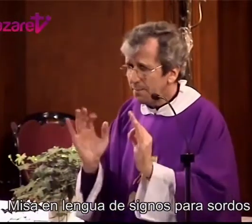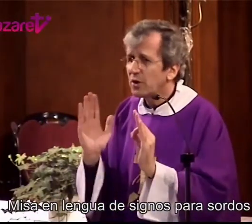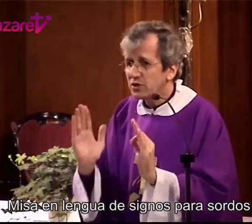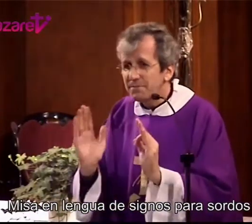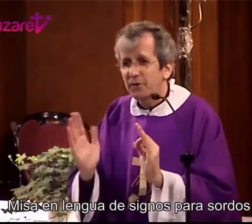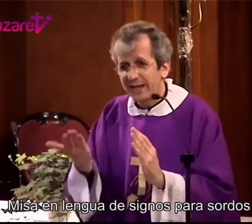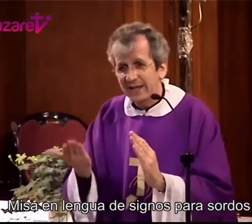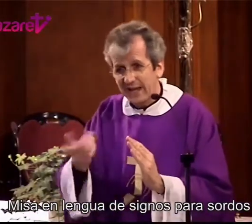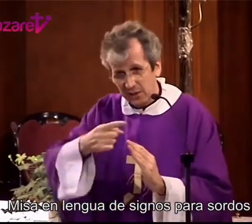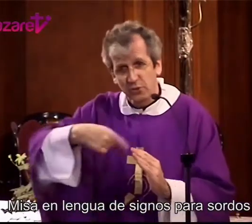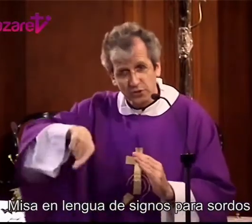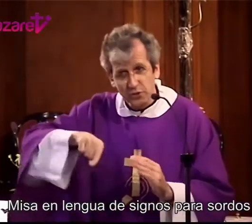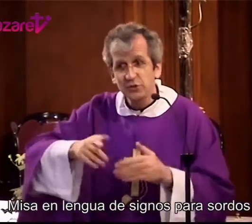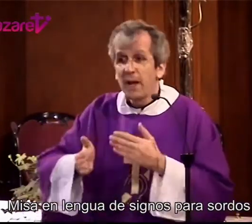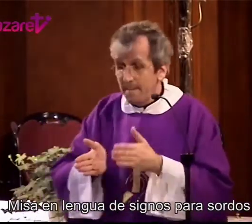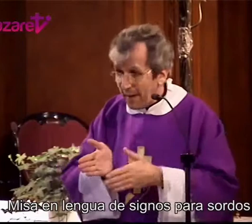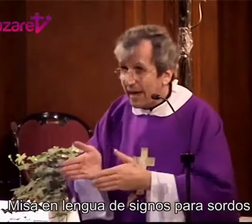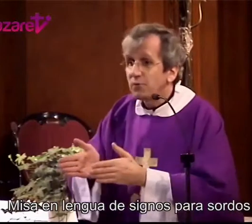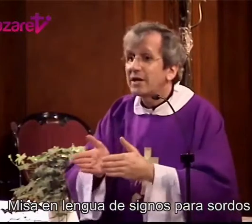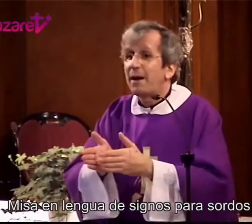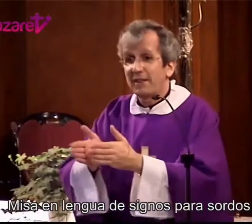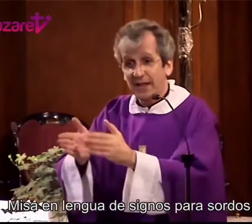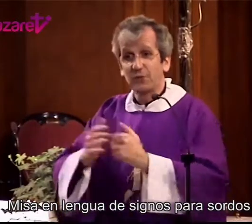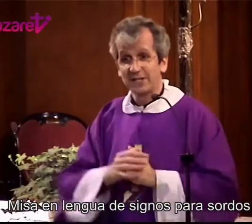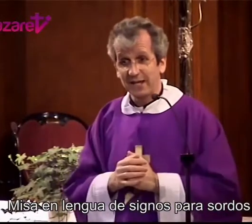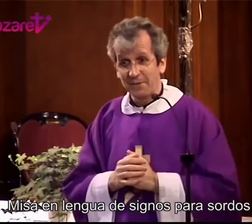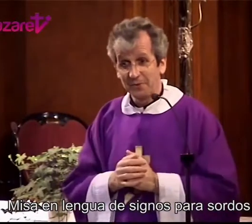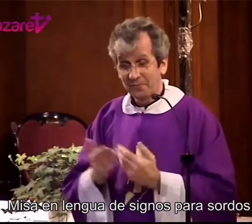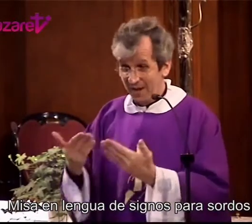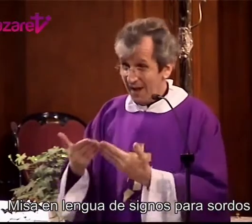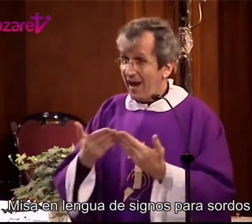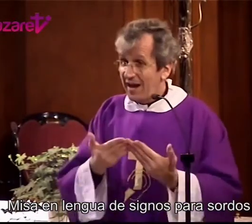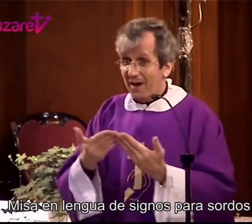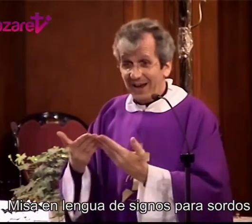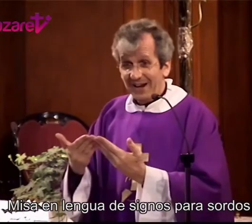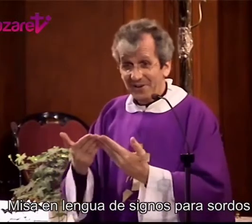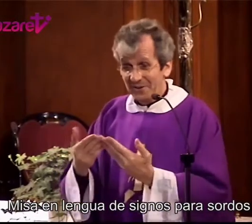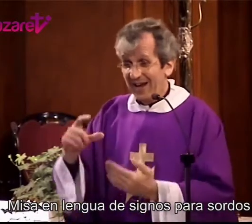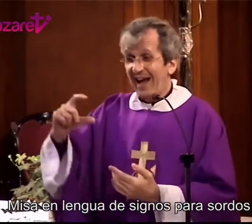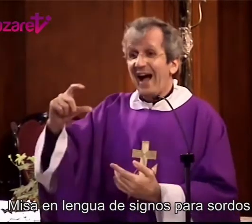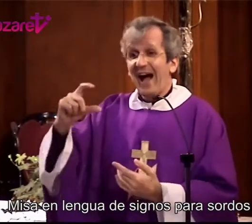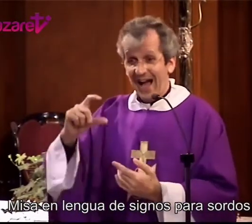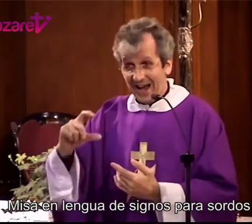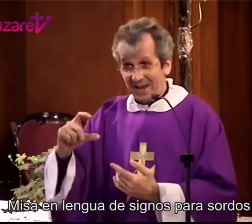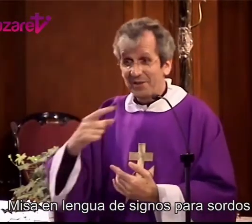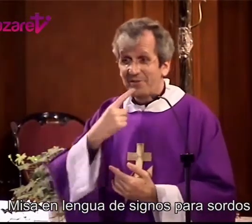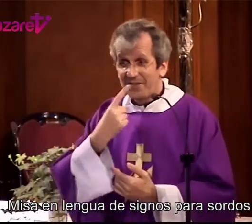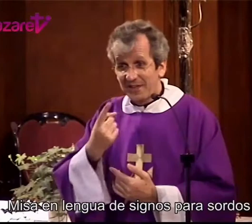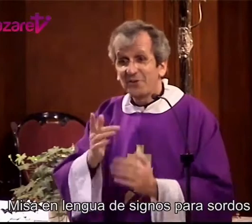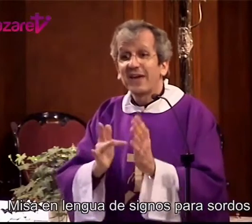eso es importante que cada uno de nosotros vayamos avanzando en ese camino. El Evangelio ha acabado diciendo que